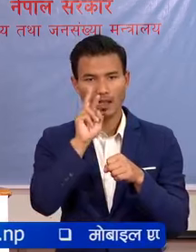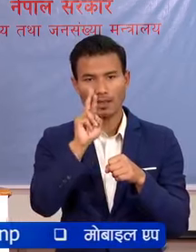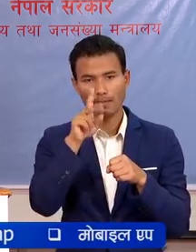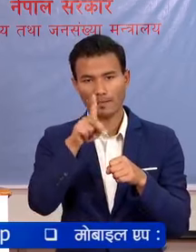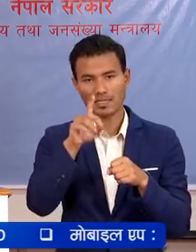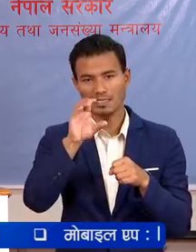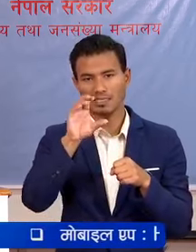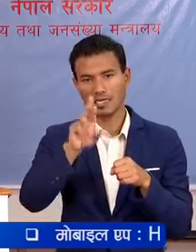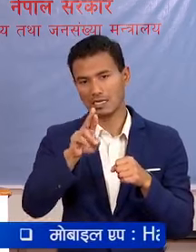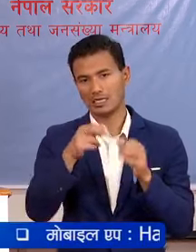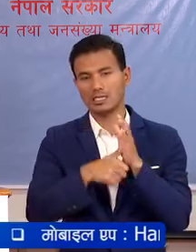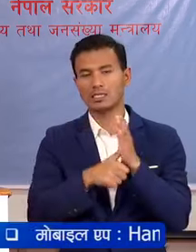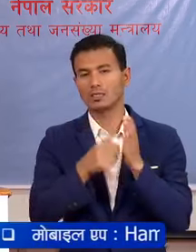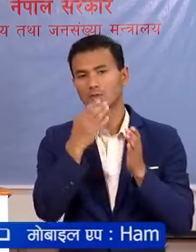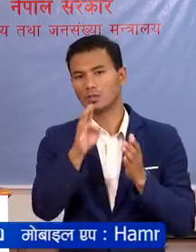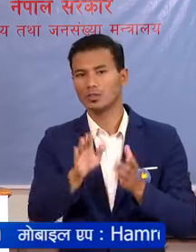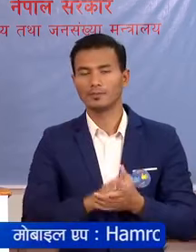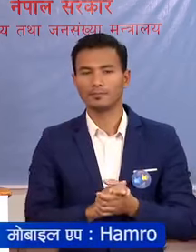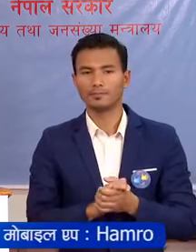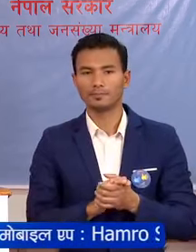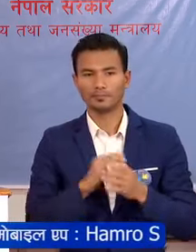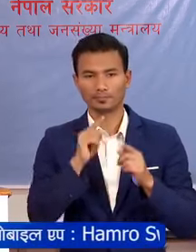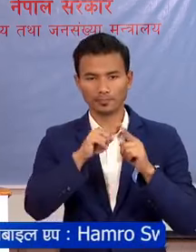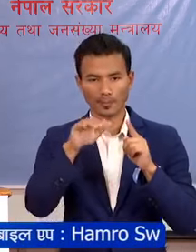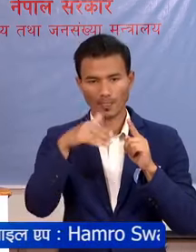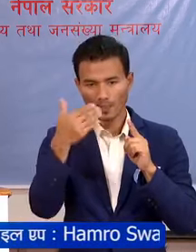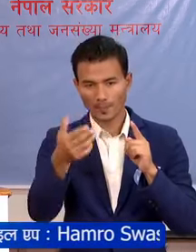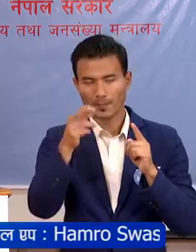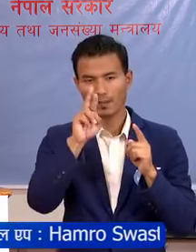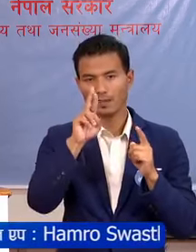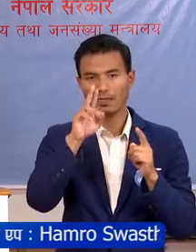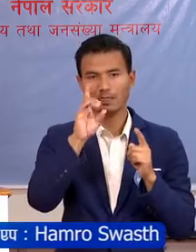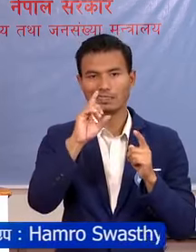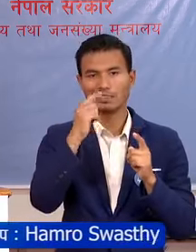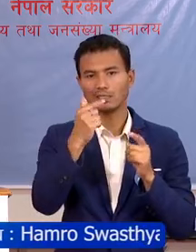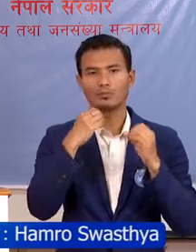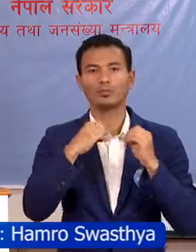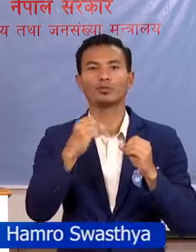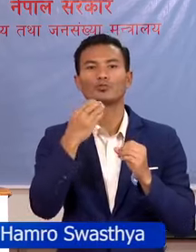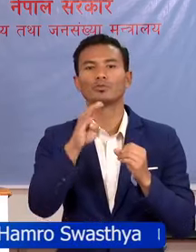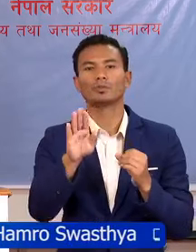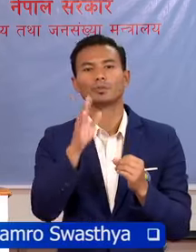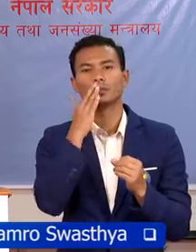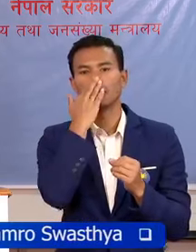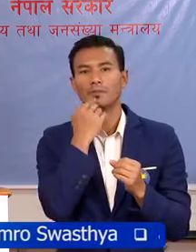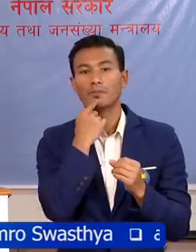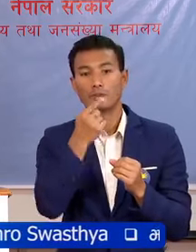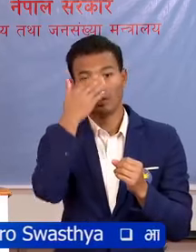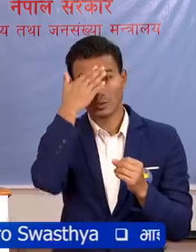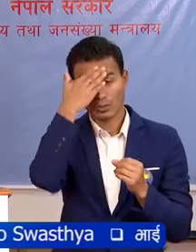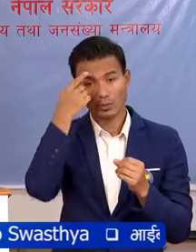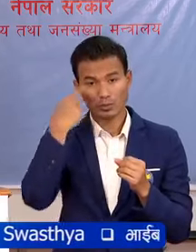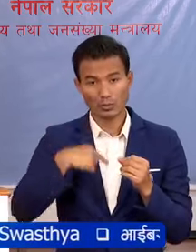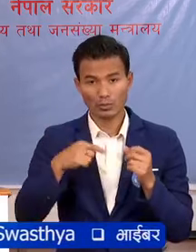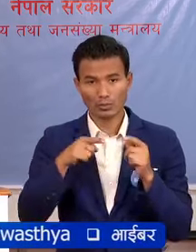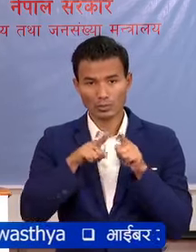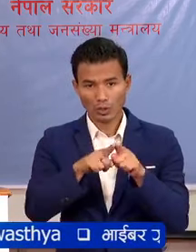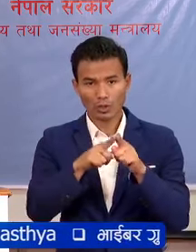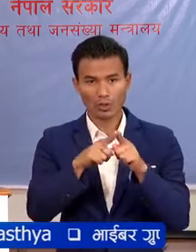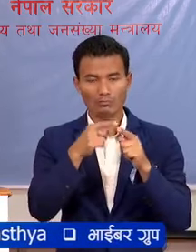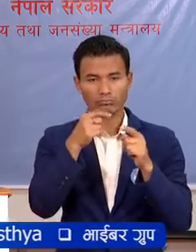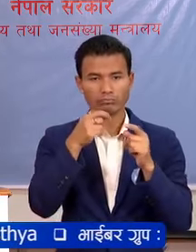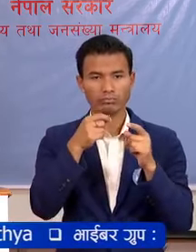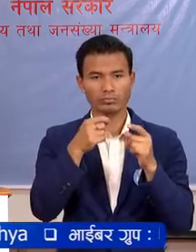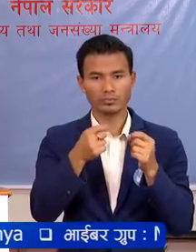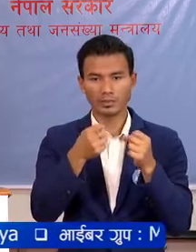बनें PCR गर्चों त्यस्तों पहाखी चाहें आमीले रैपीड डियाग्मसी टेस्ट को परे गर्चों किना मने रोग संगा लडना सक्ने छामता